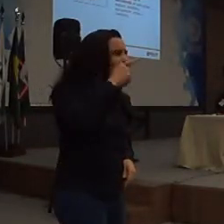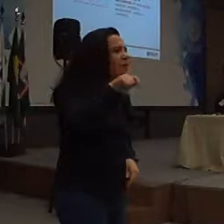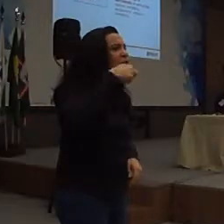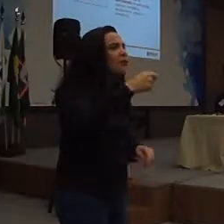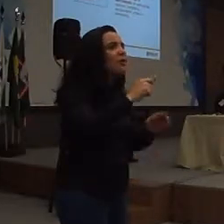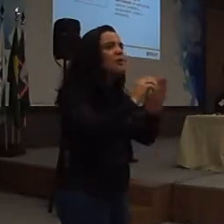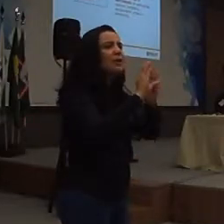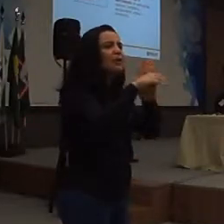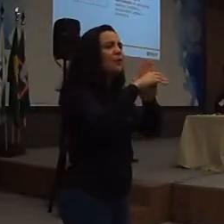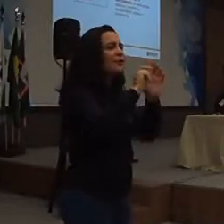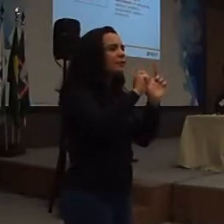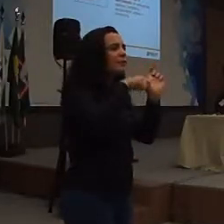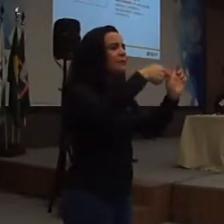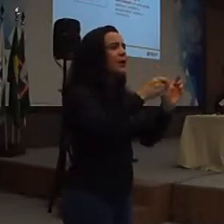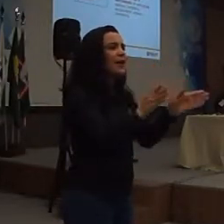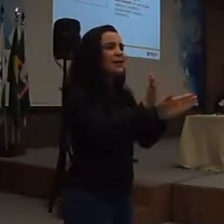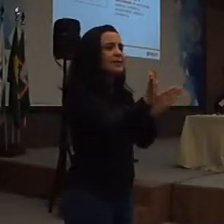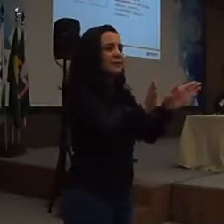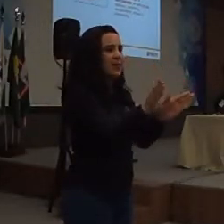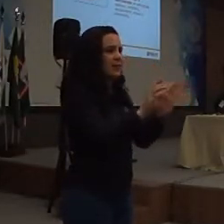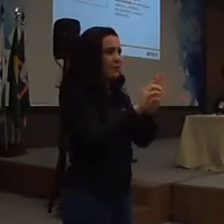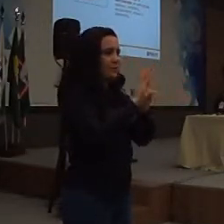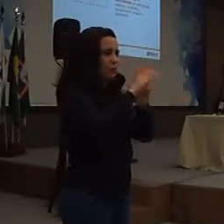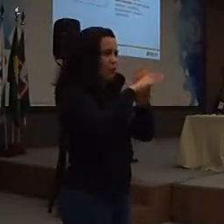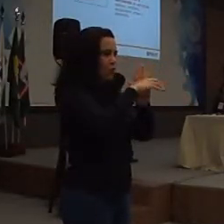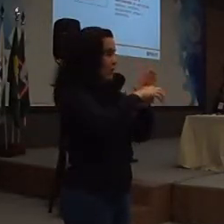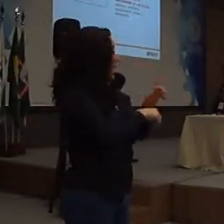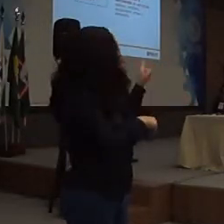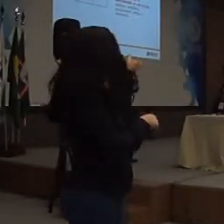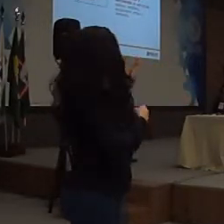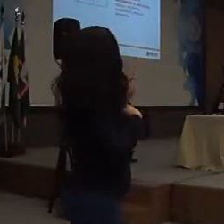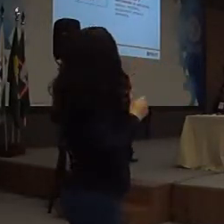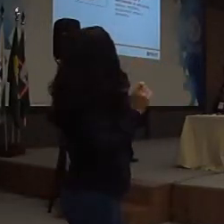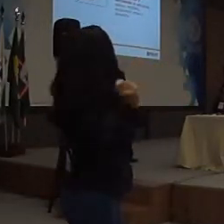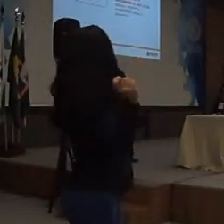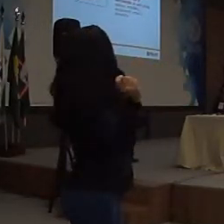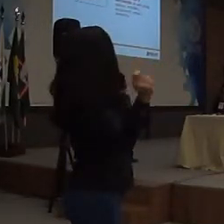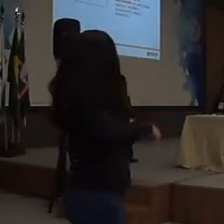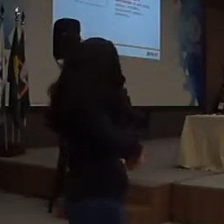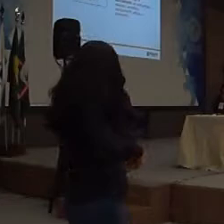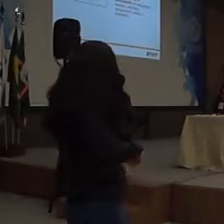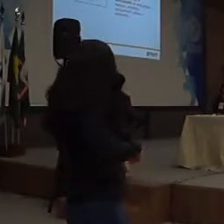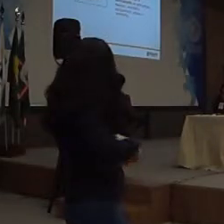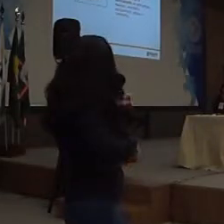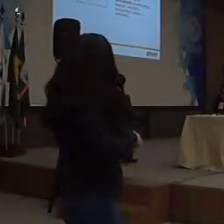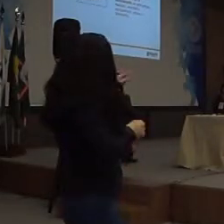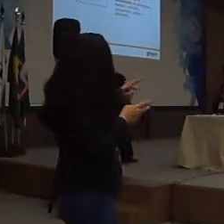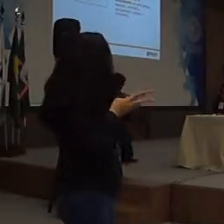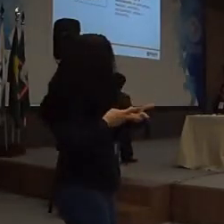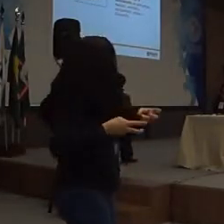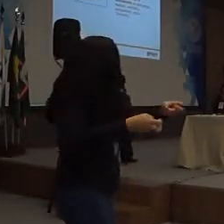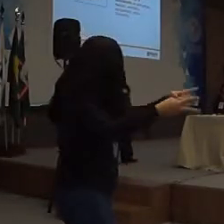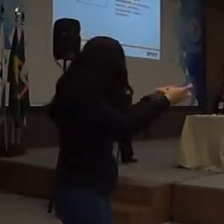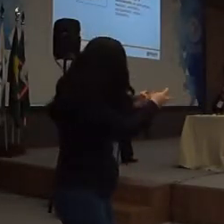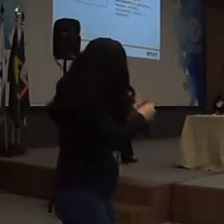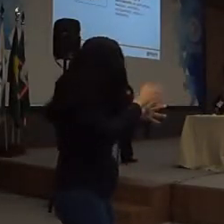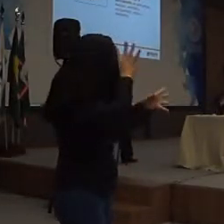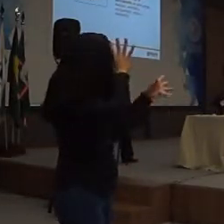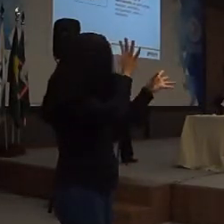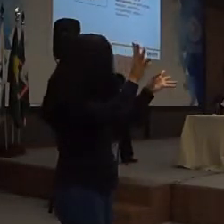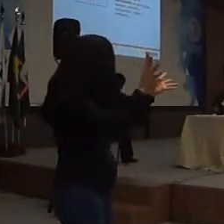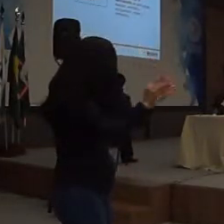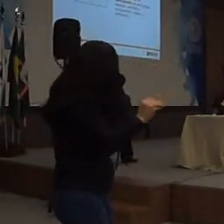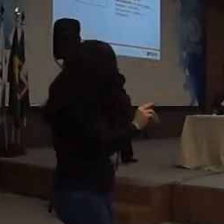de acessibilidade. Eu coloquei aqui. Possibilidade, condição de alcance, percepção, entendimento